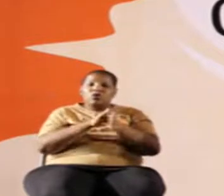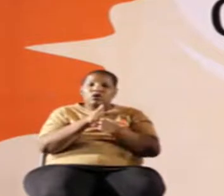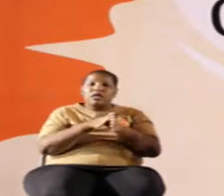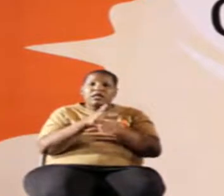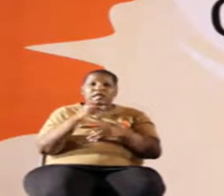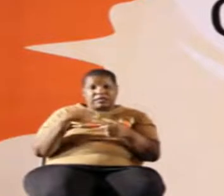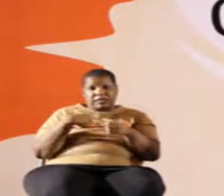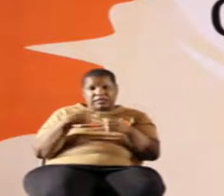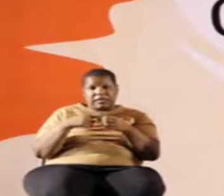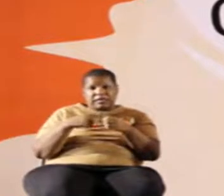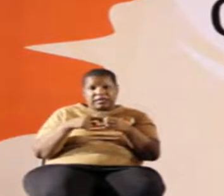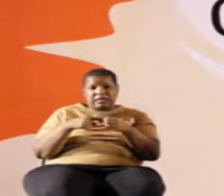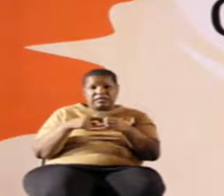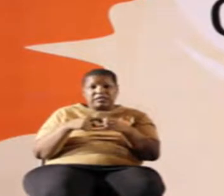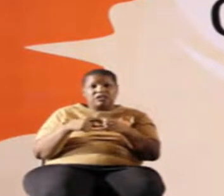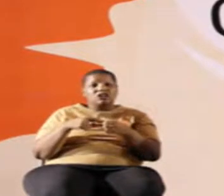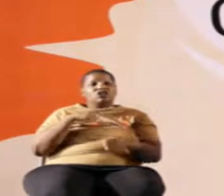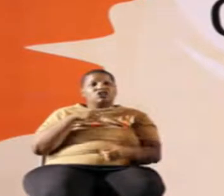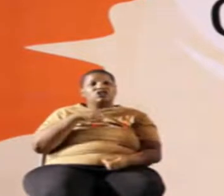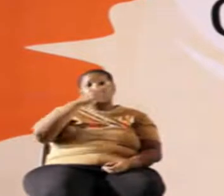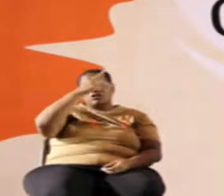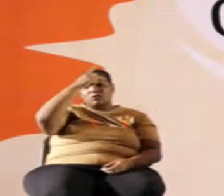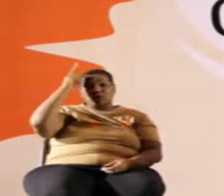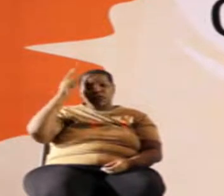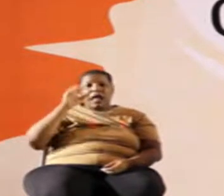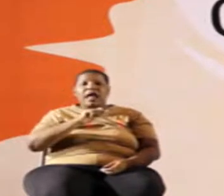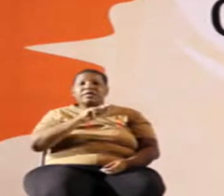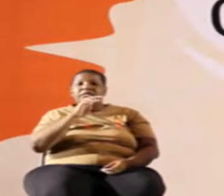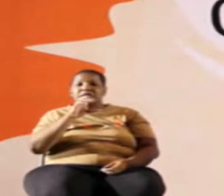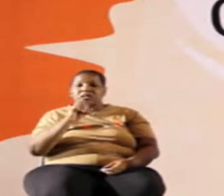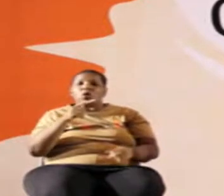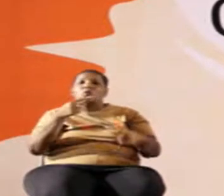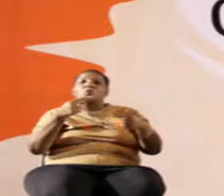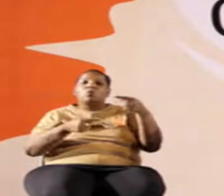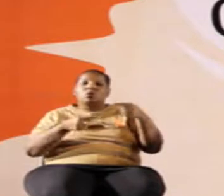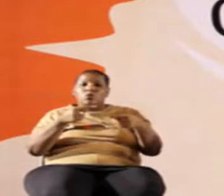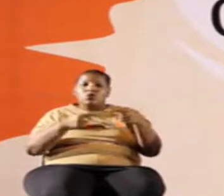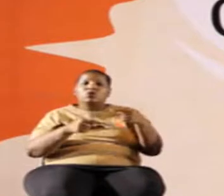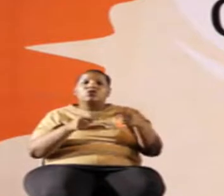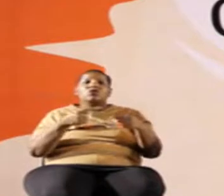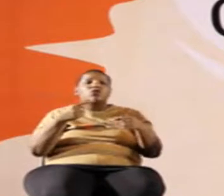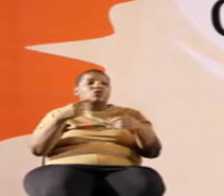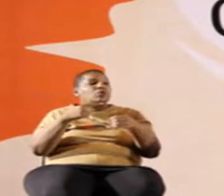fala de civilizações em que tinha uma ação política urbana, que eram